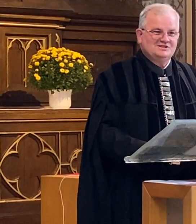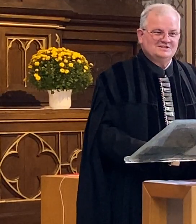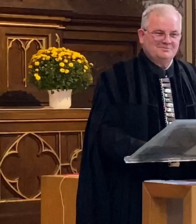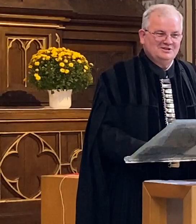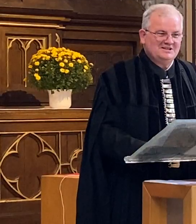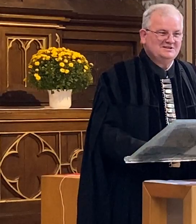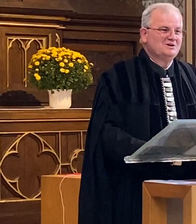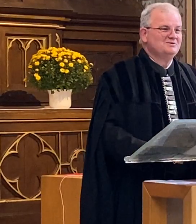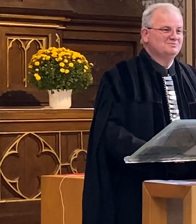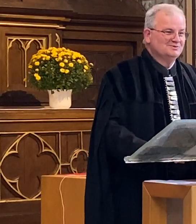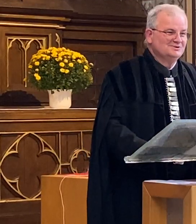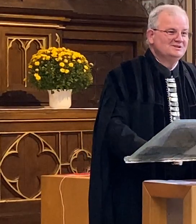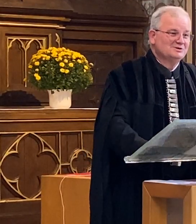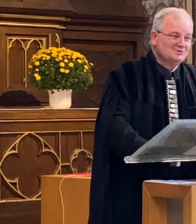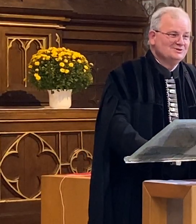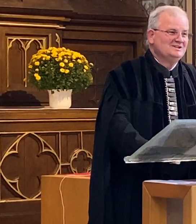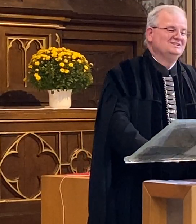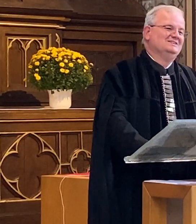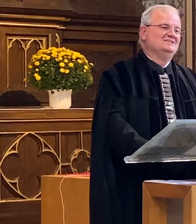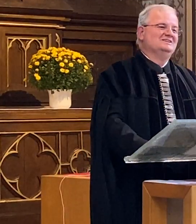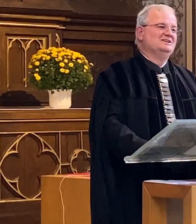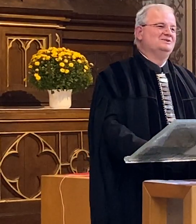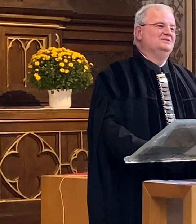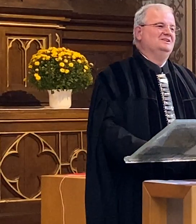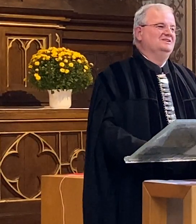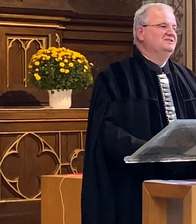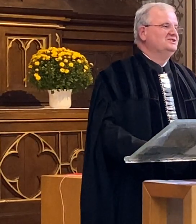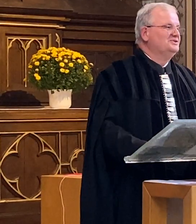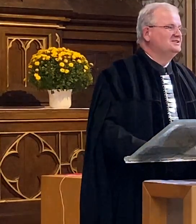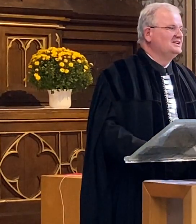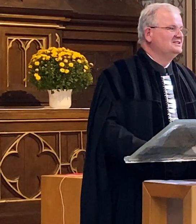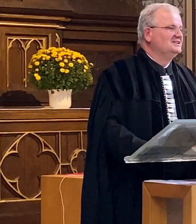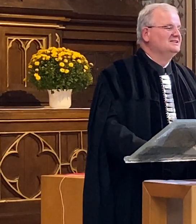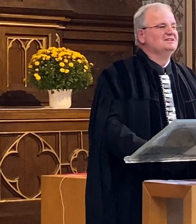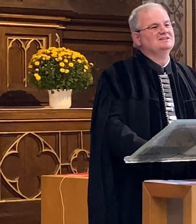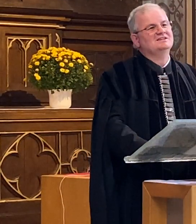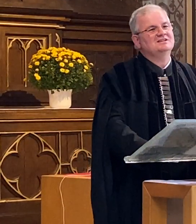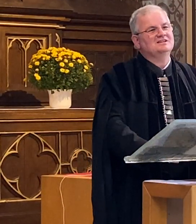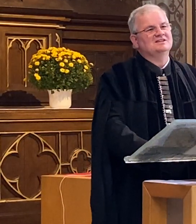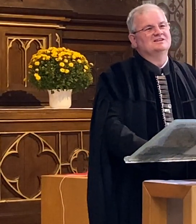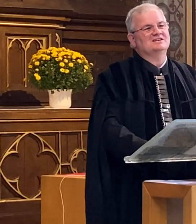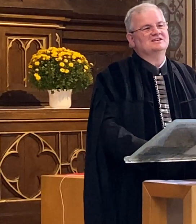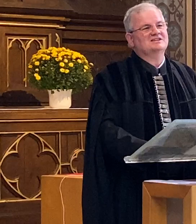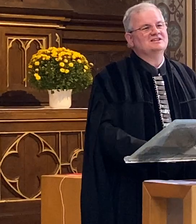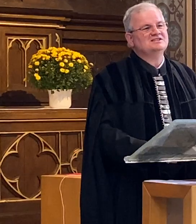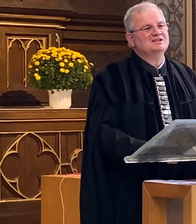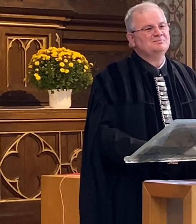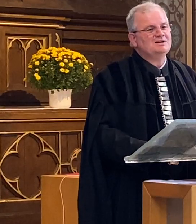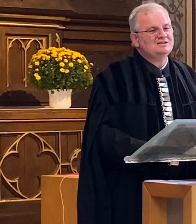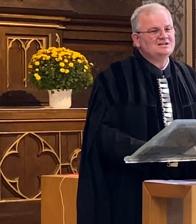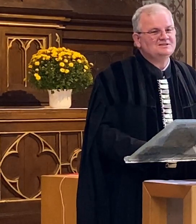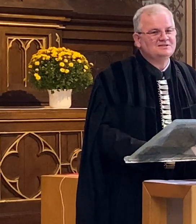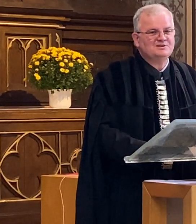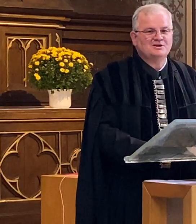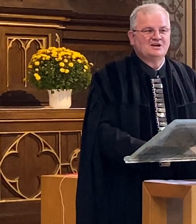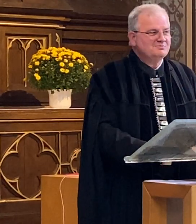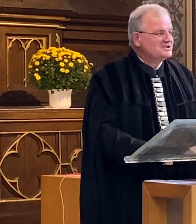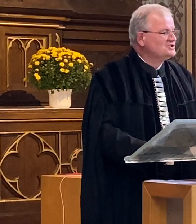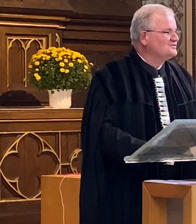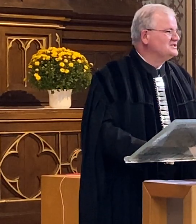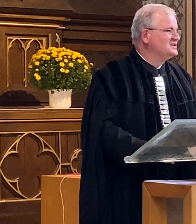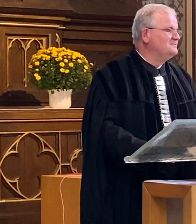Liebe Schwester Sabine, lieber Bruder Gregor, werte Vertreter der Kirchengemeinde,